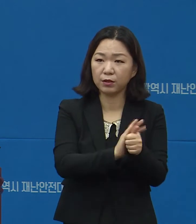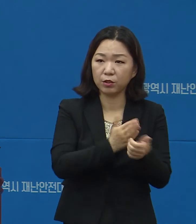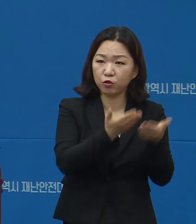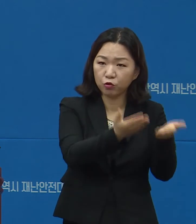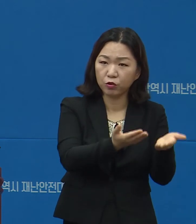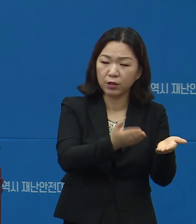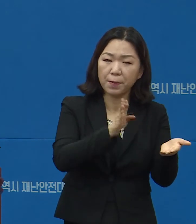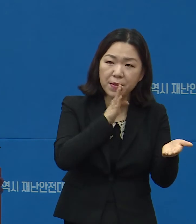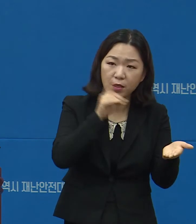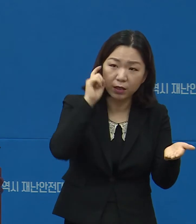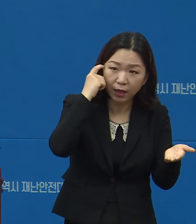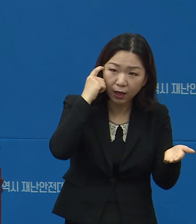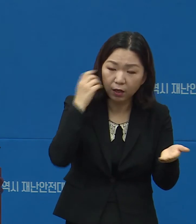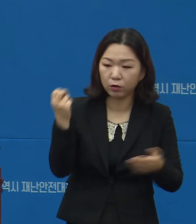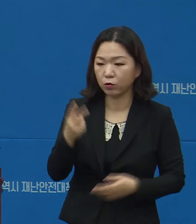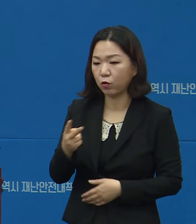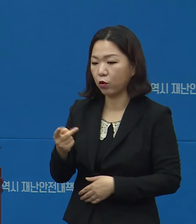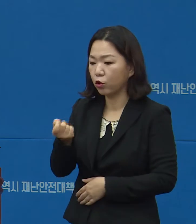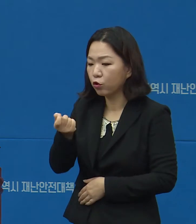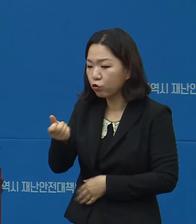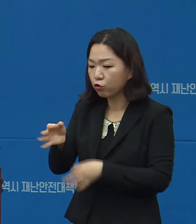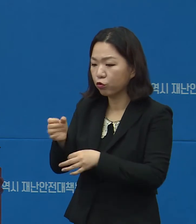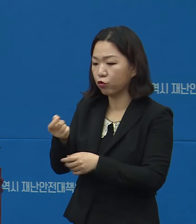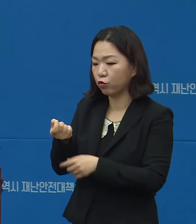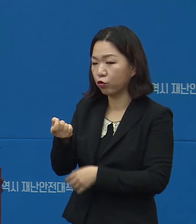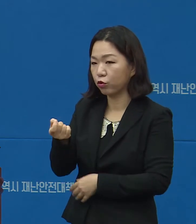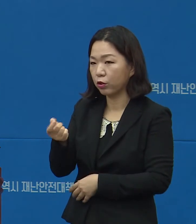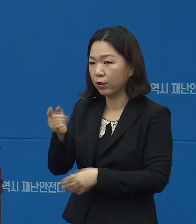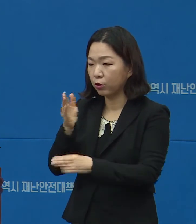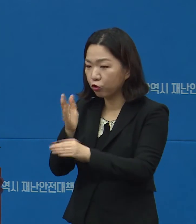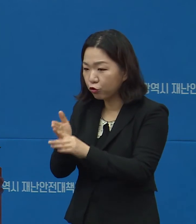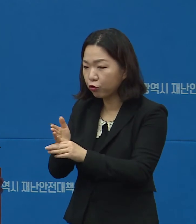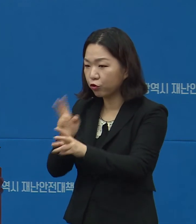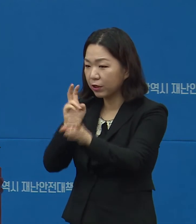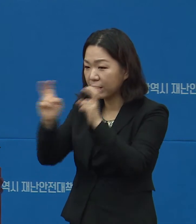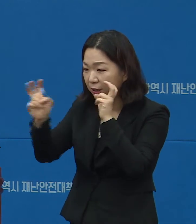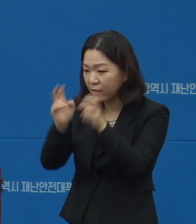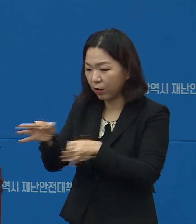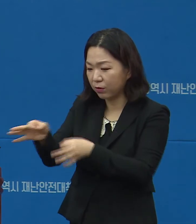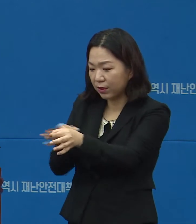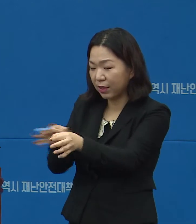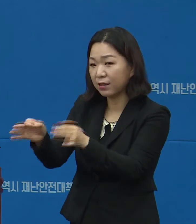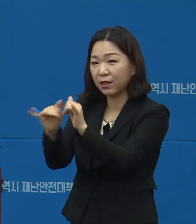옳다고 보고요. 그리고 중소상공인들, 특히 생활 밀착형